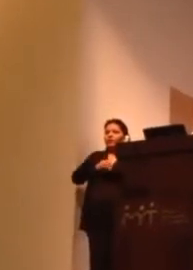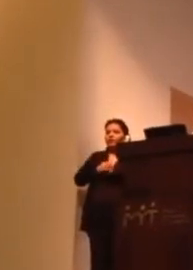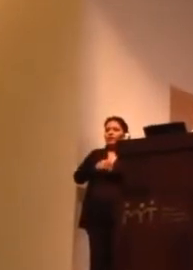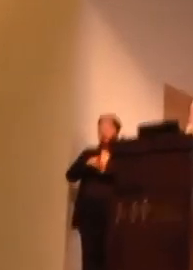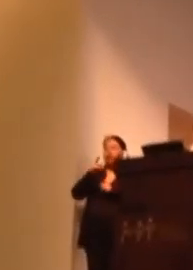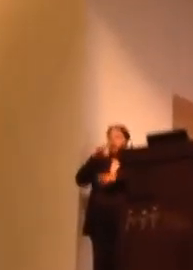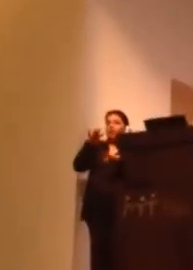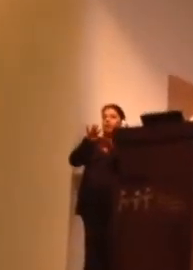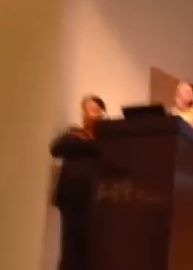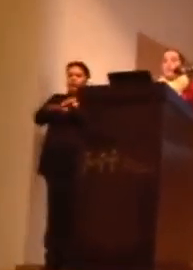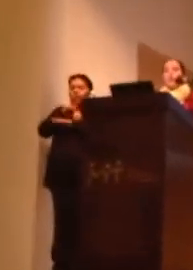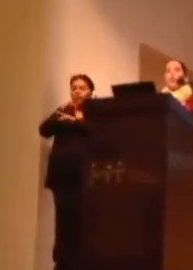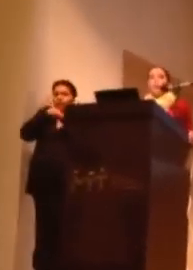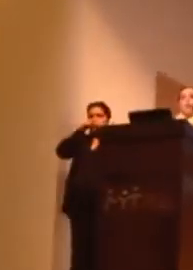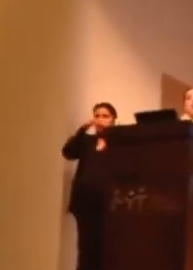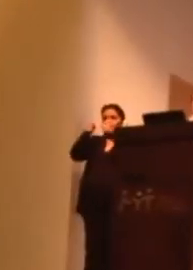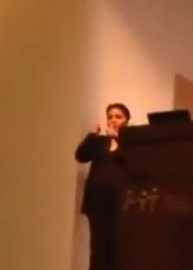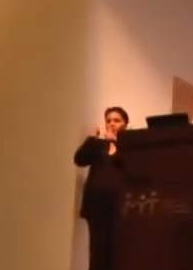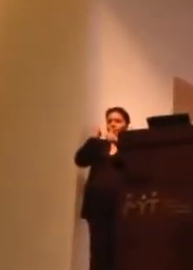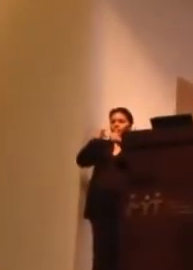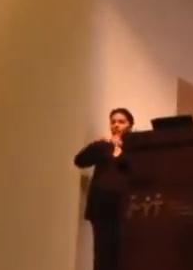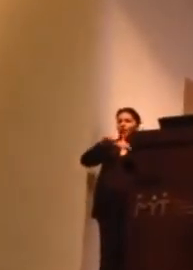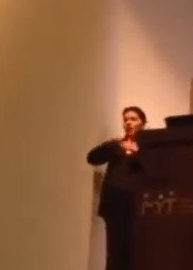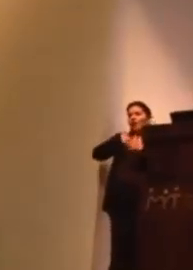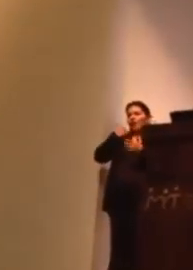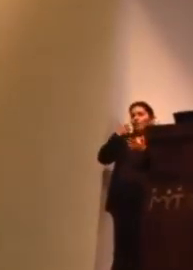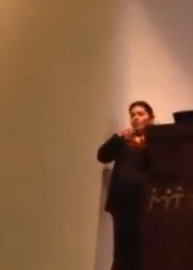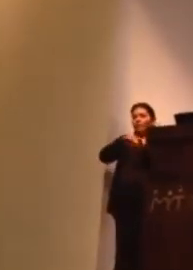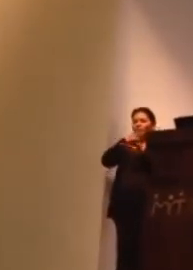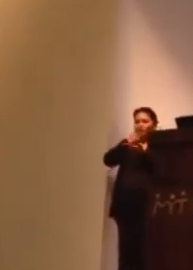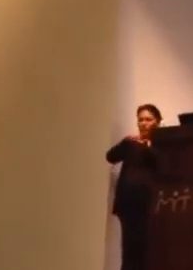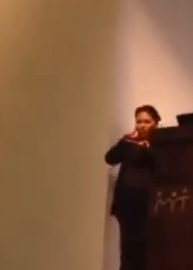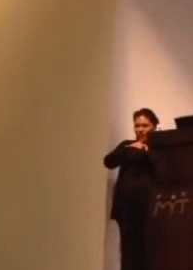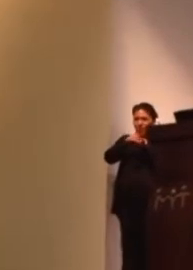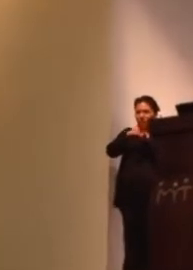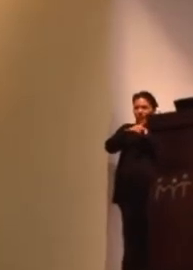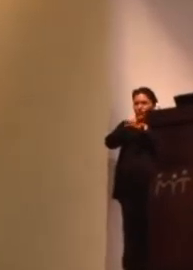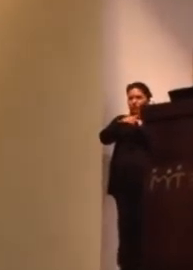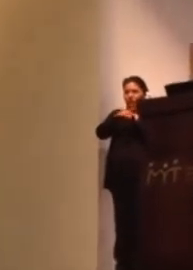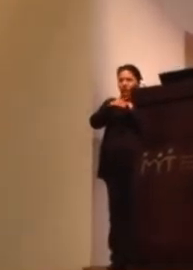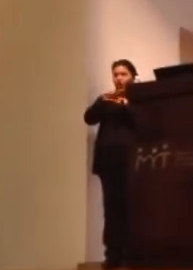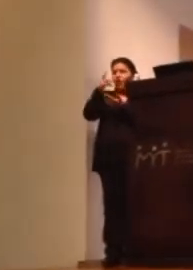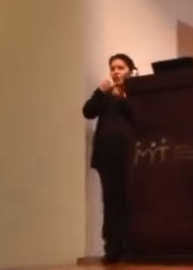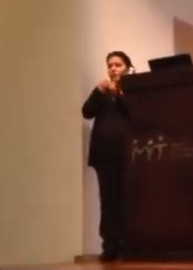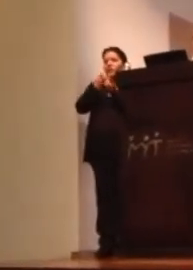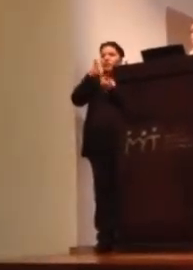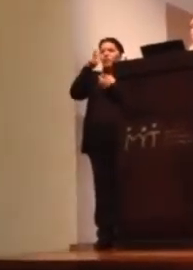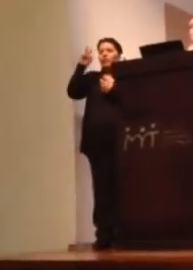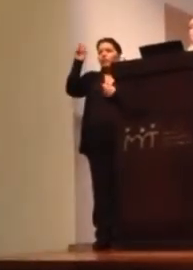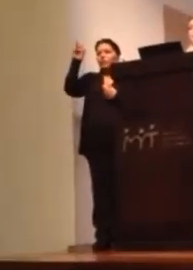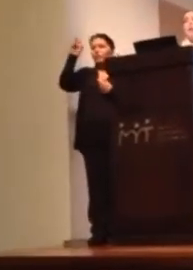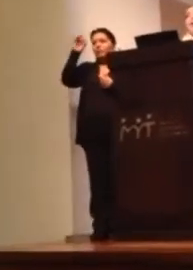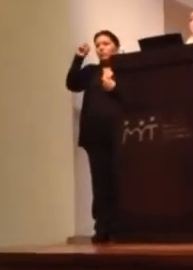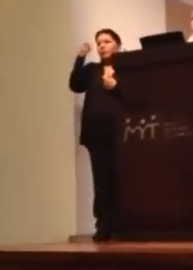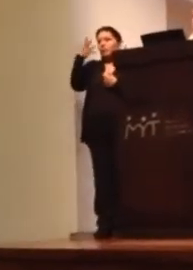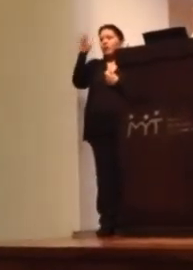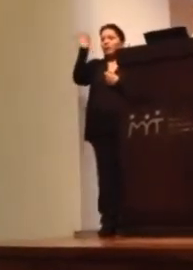atención. Los trastornos por abuso de drogas pueden aumentar del 12 al 24 cuando